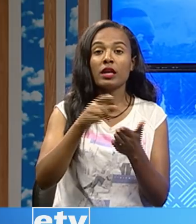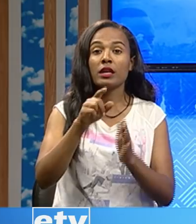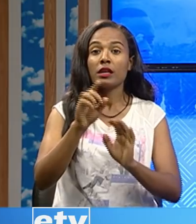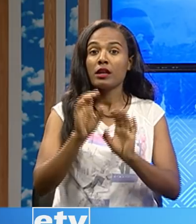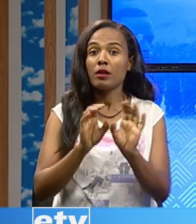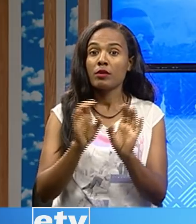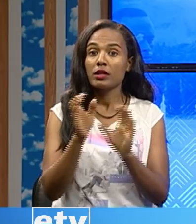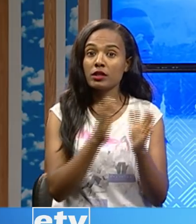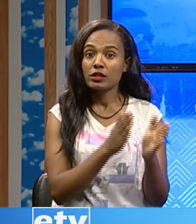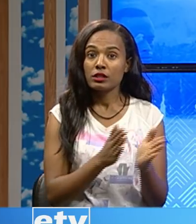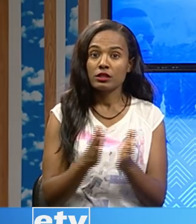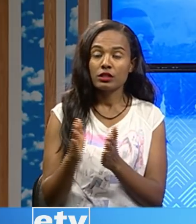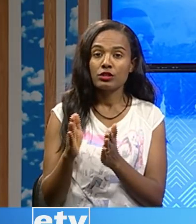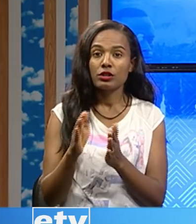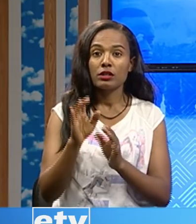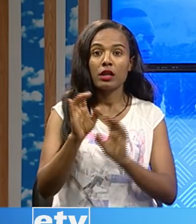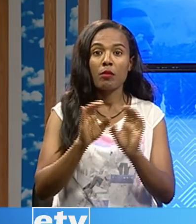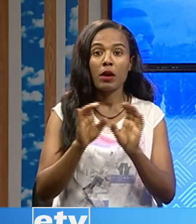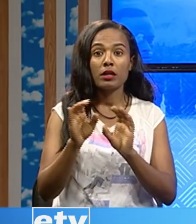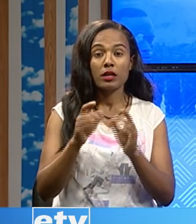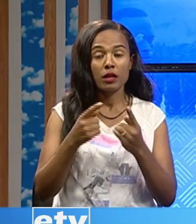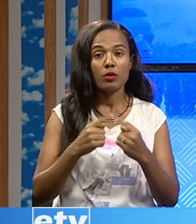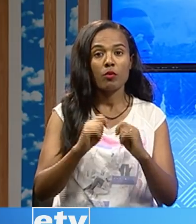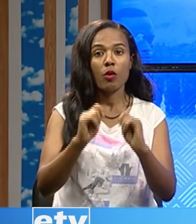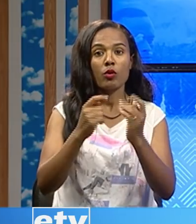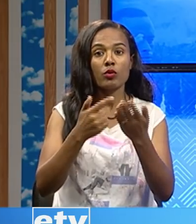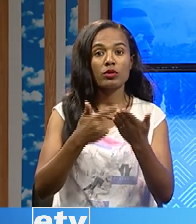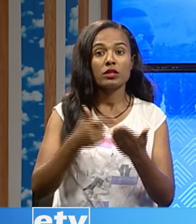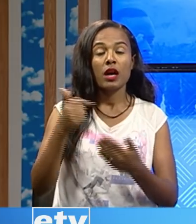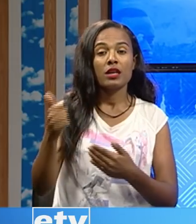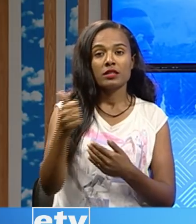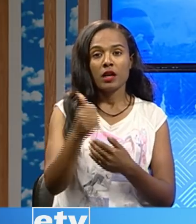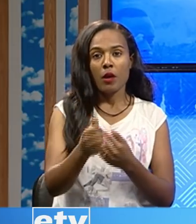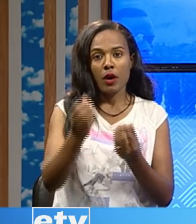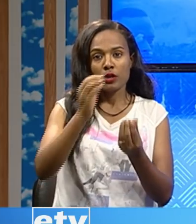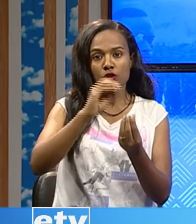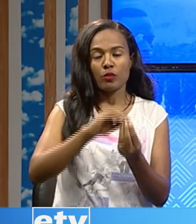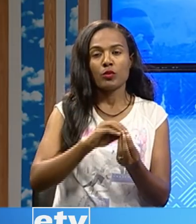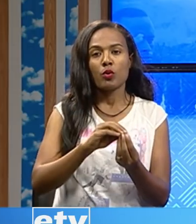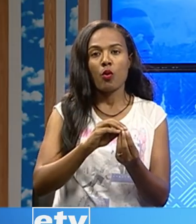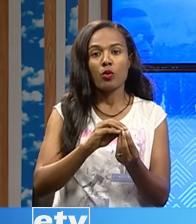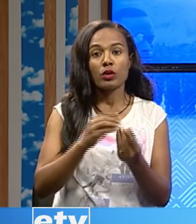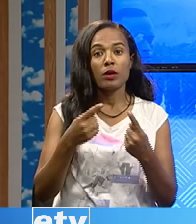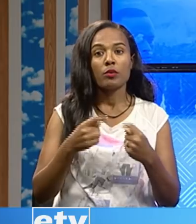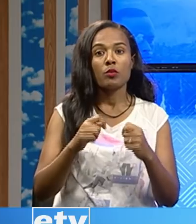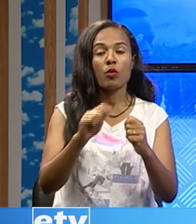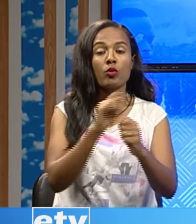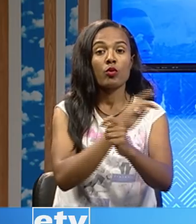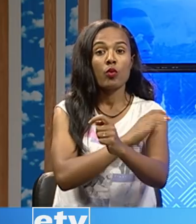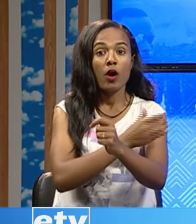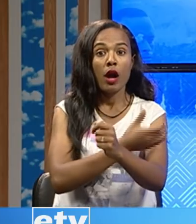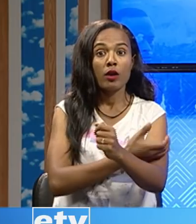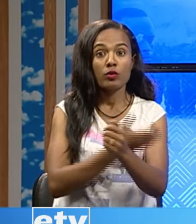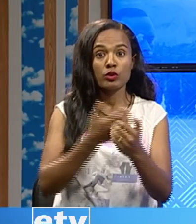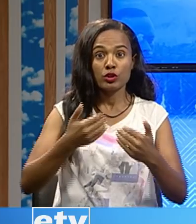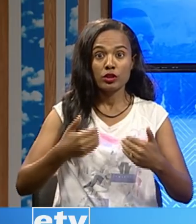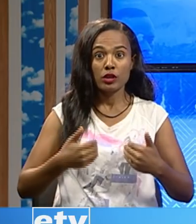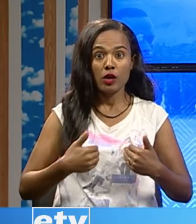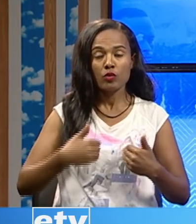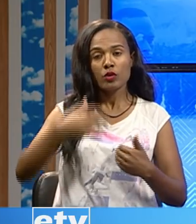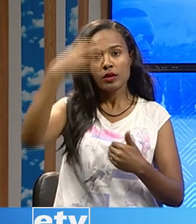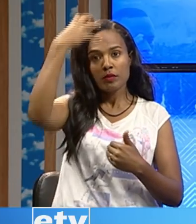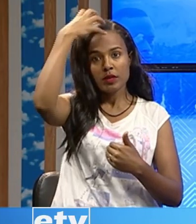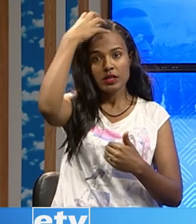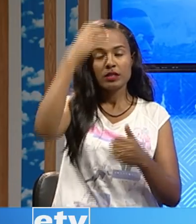ለማድረግ ዝግጅት ለማድረግ የሚሞክሩ እዚህ አዲስ አበባ ጨምሮ የሚሞክሩ ኃይሎች እንዳሉ መንግስት